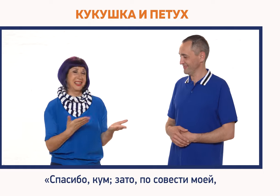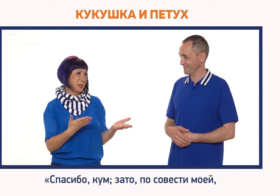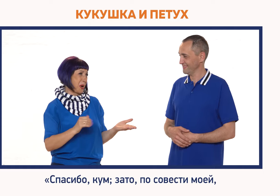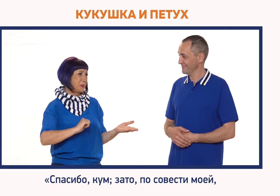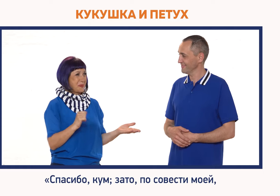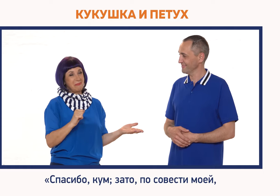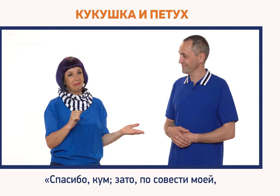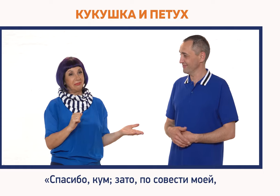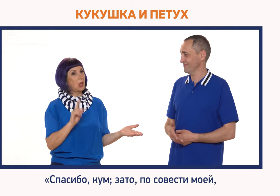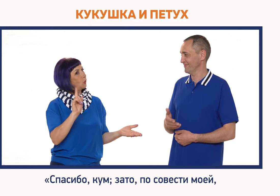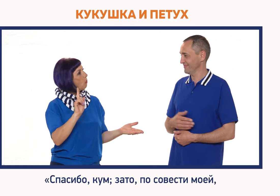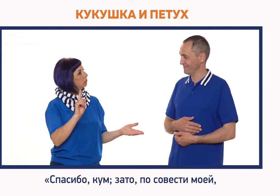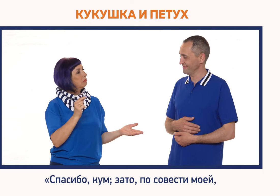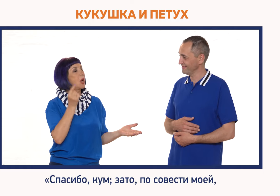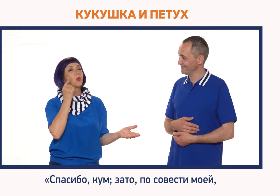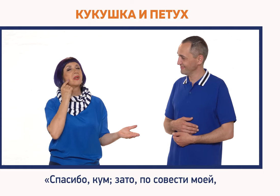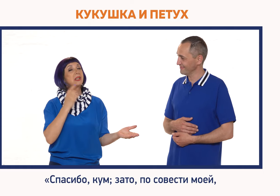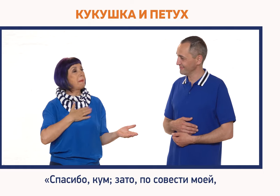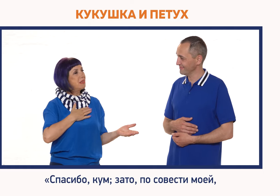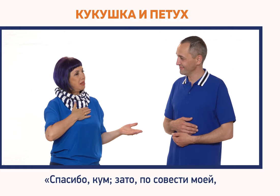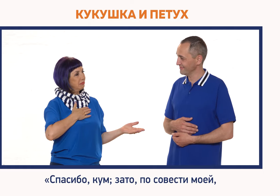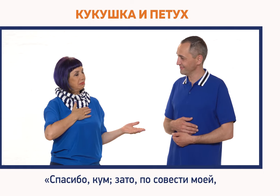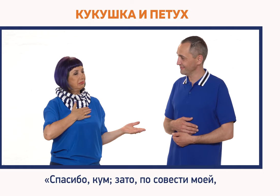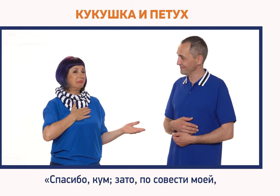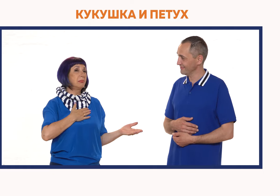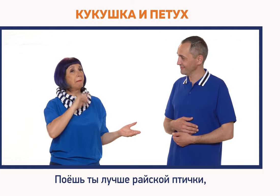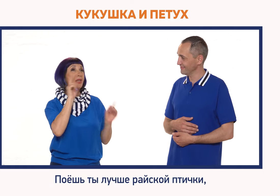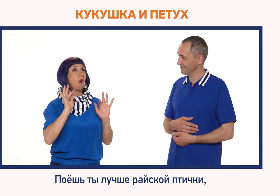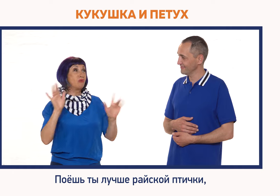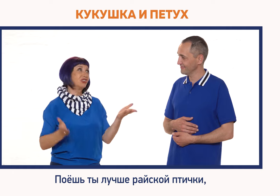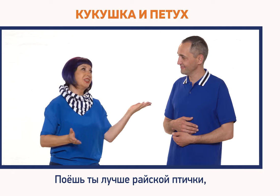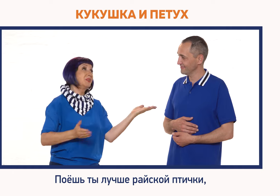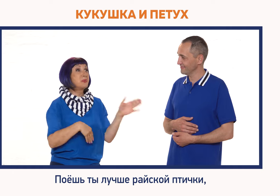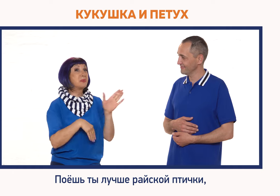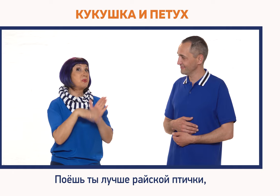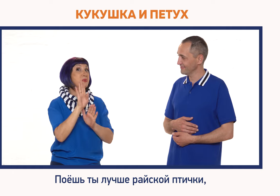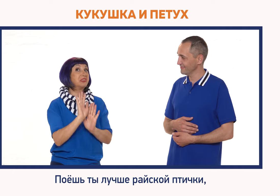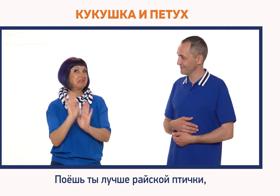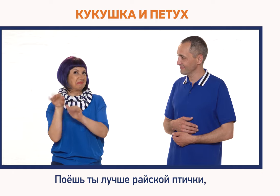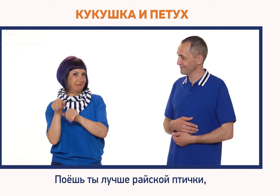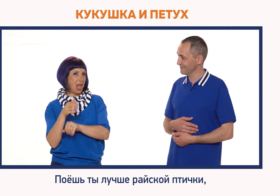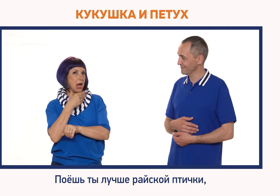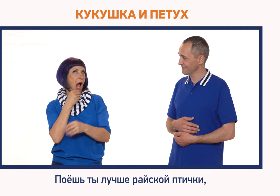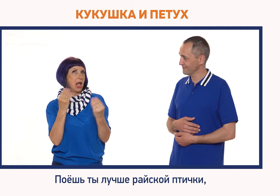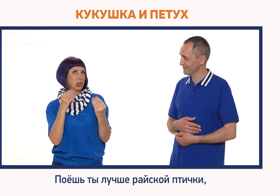Спасибо, кум, за то по совести моей. Поешь ты лучше